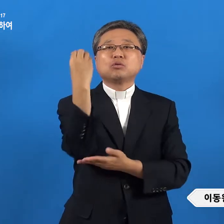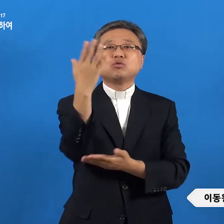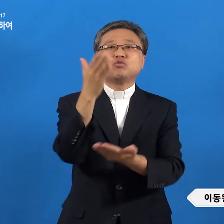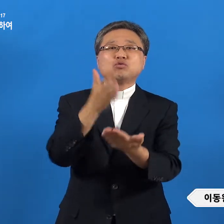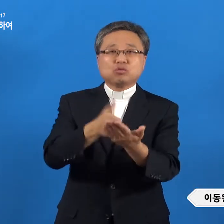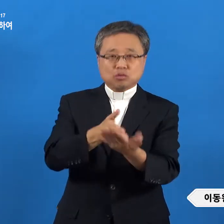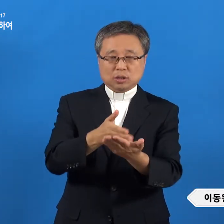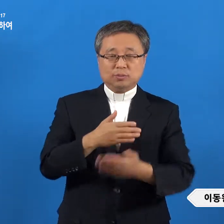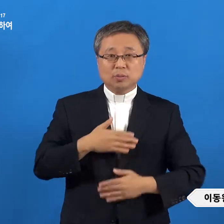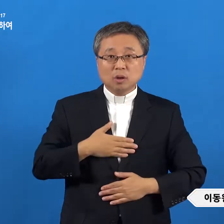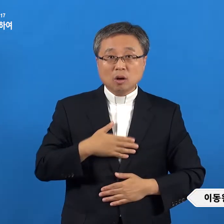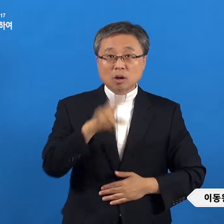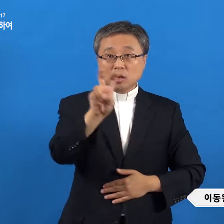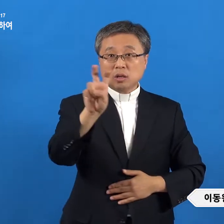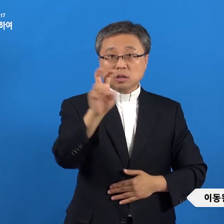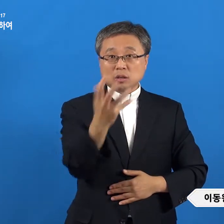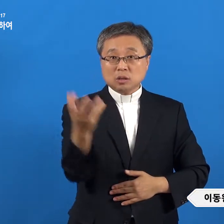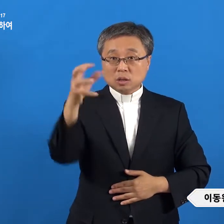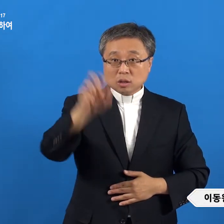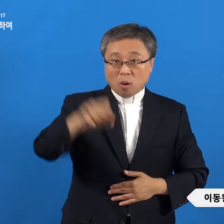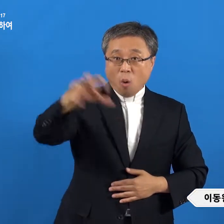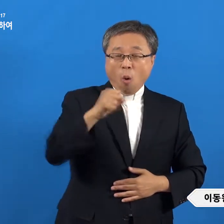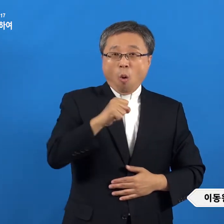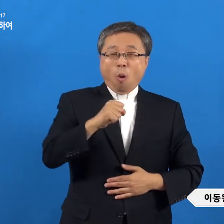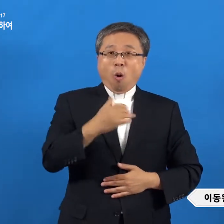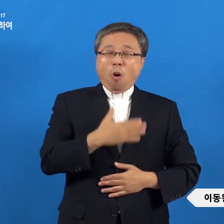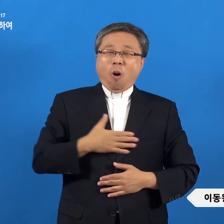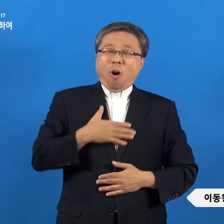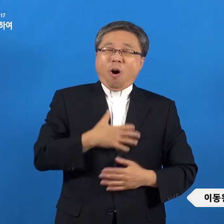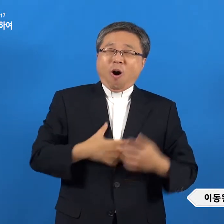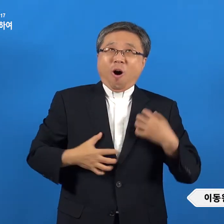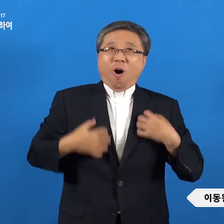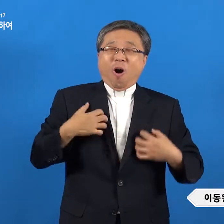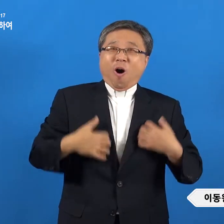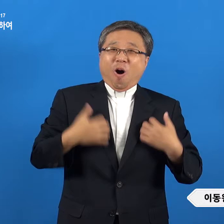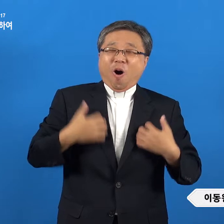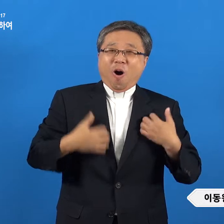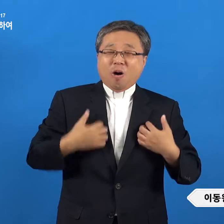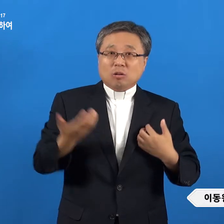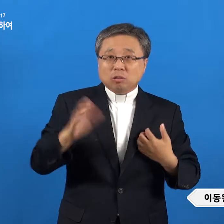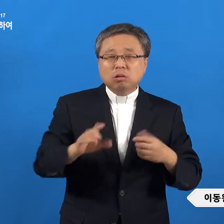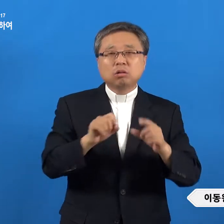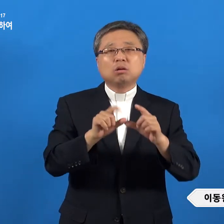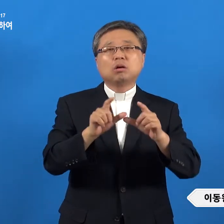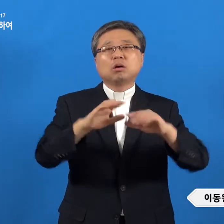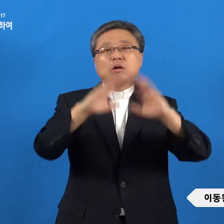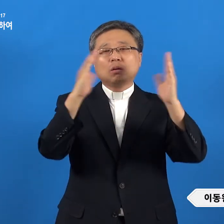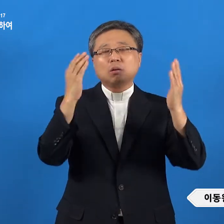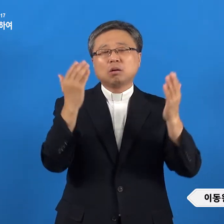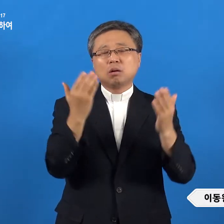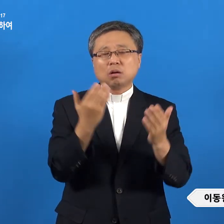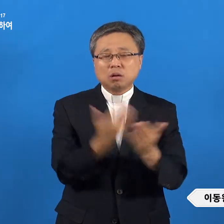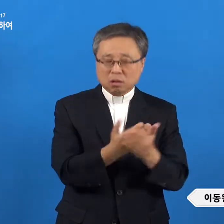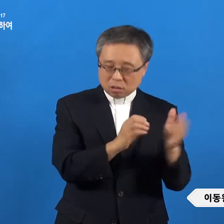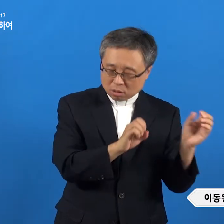자, 20억을 거머쥐었을 때의 흥분. 그러나 지금 그는 거의 모든 것을 잃고